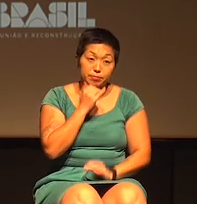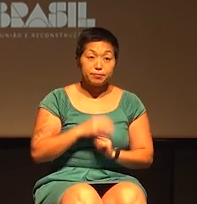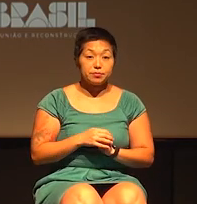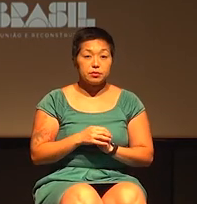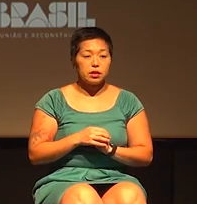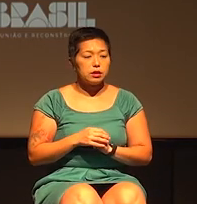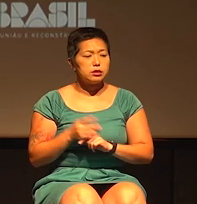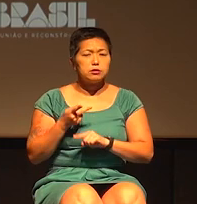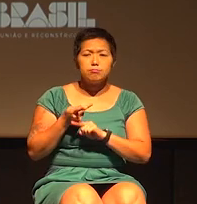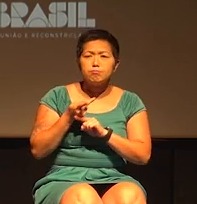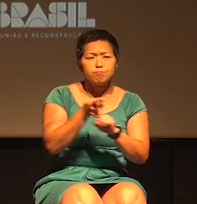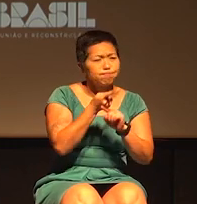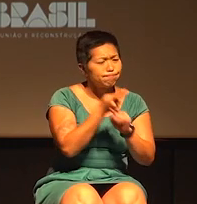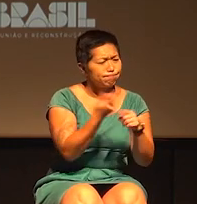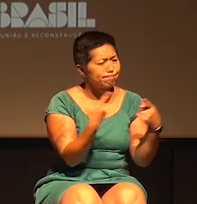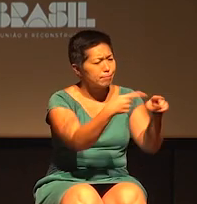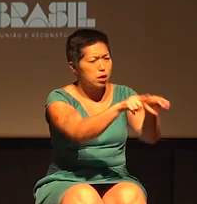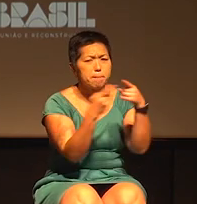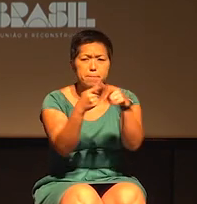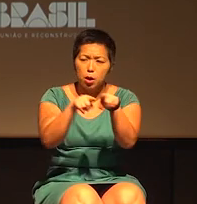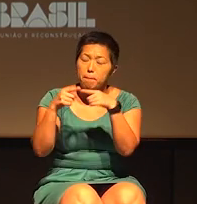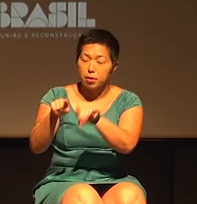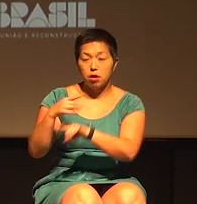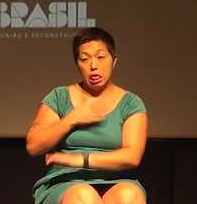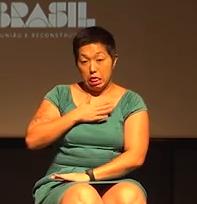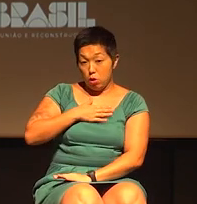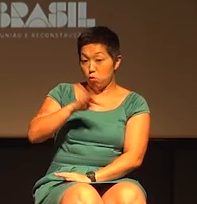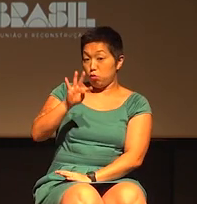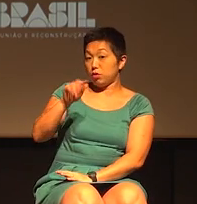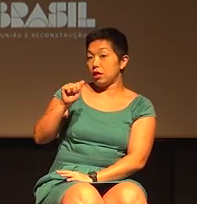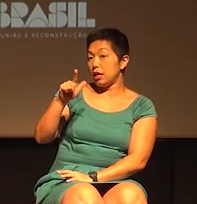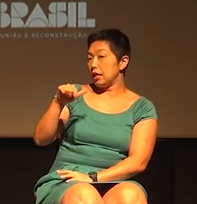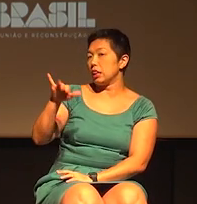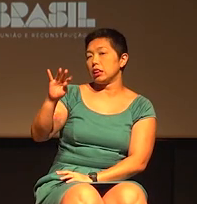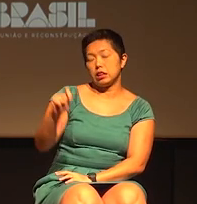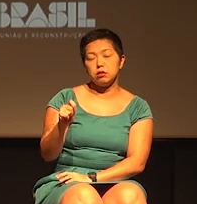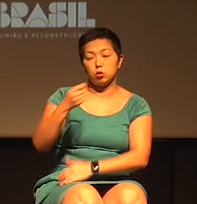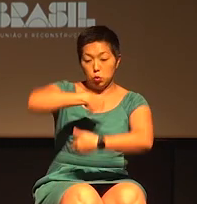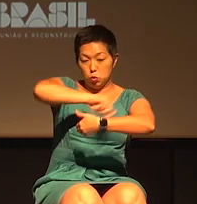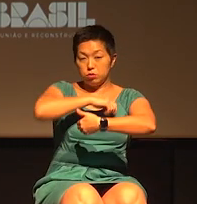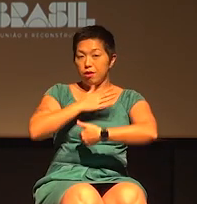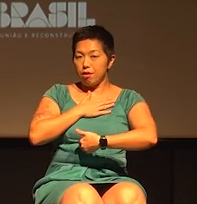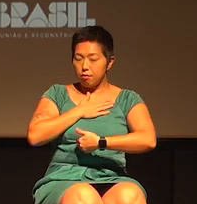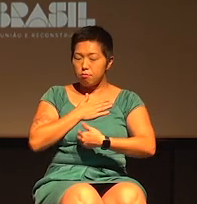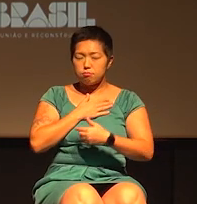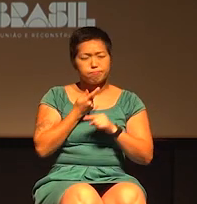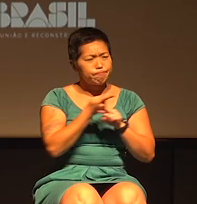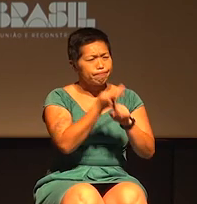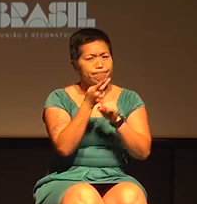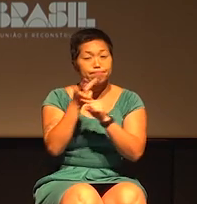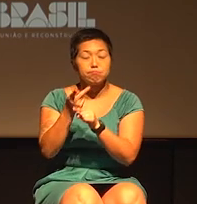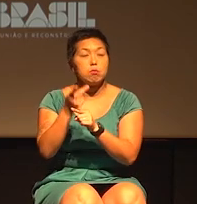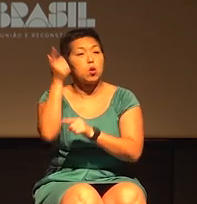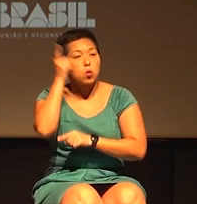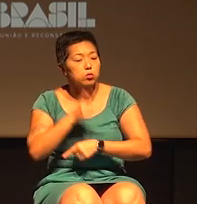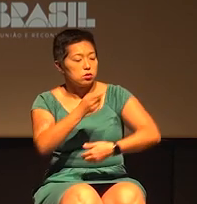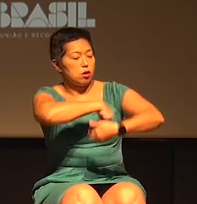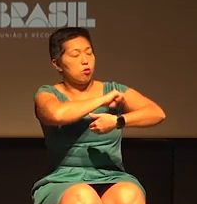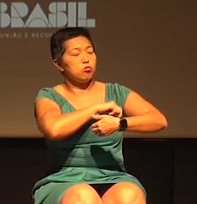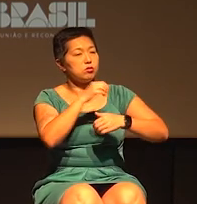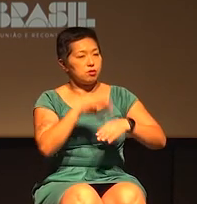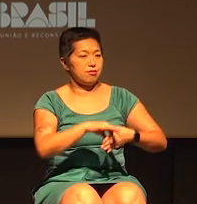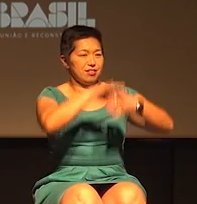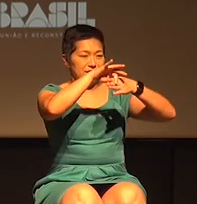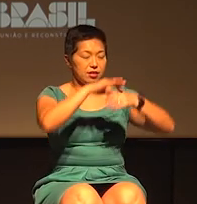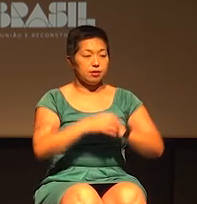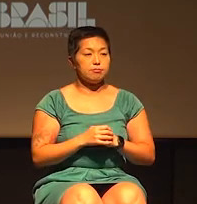fomos buscando mais parcerias isso eu t como cozinheira para poder tocar essa cozinha